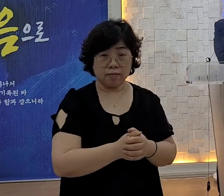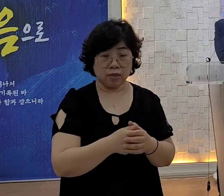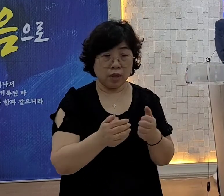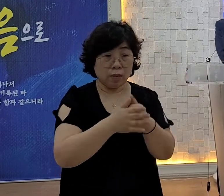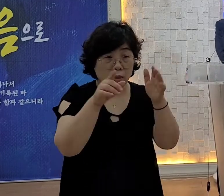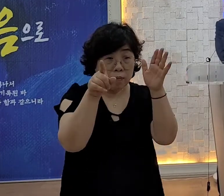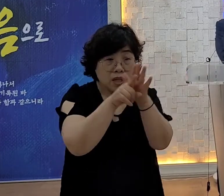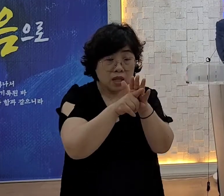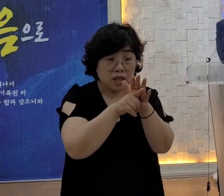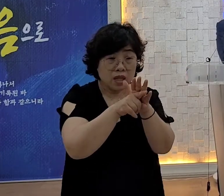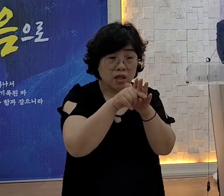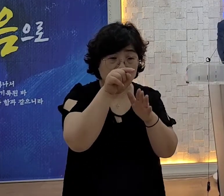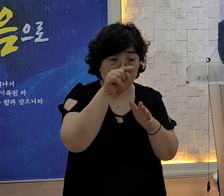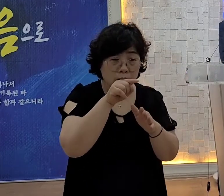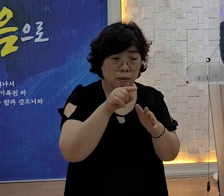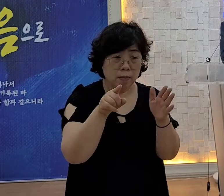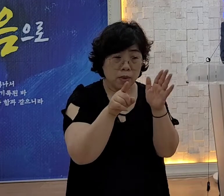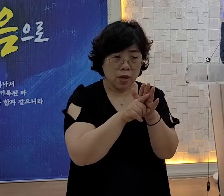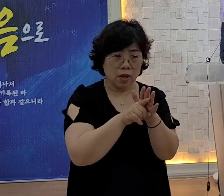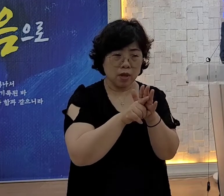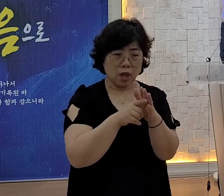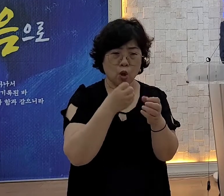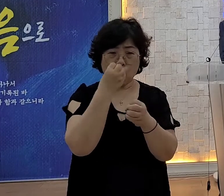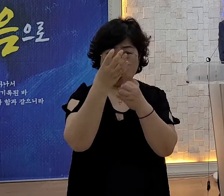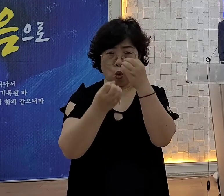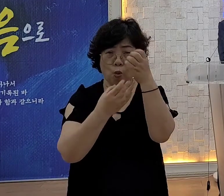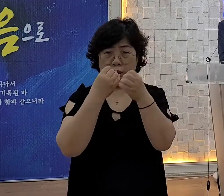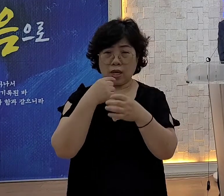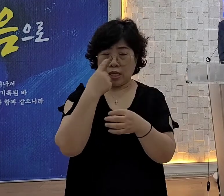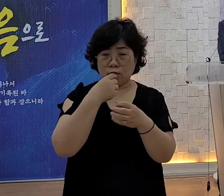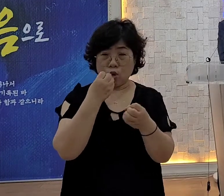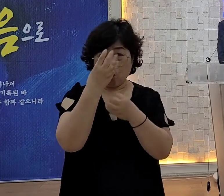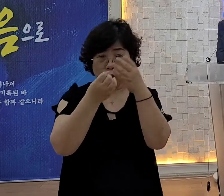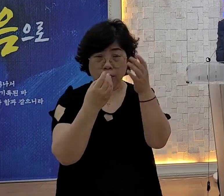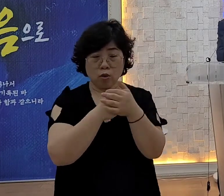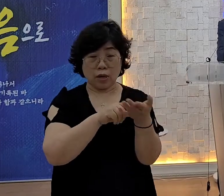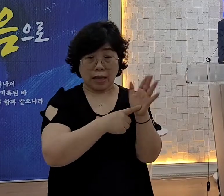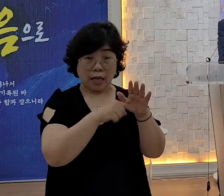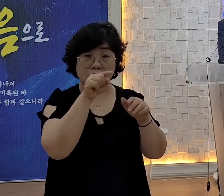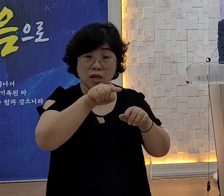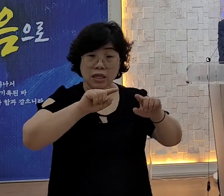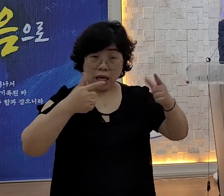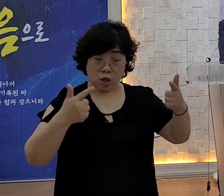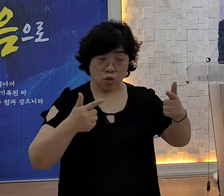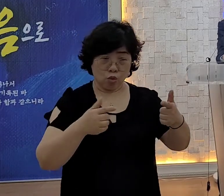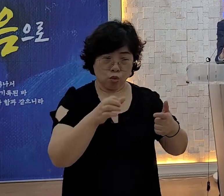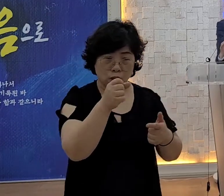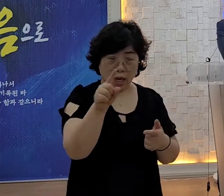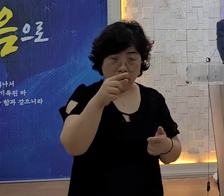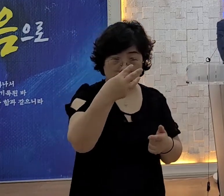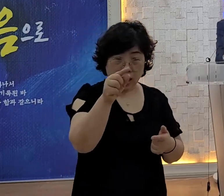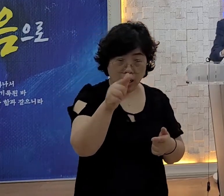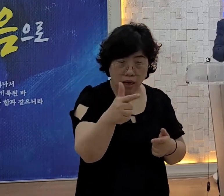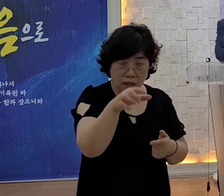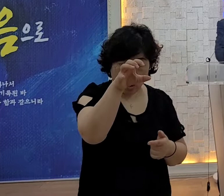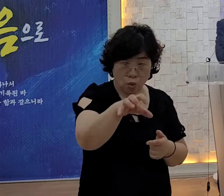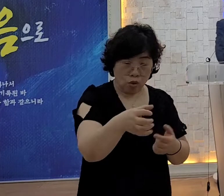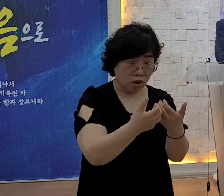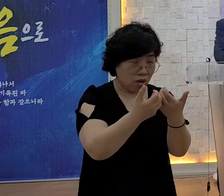고백으로 내가 예수 믿으면 이라는데 그 믿는다는 입술의 고백으로 그치는 것이 아니고 하란을 떠나서